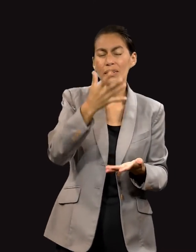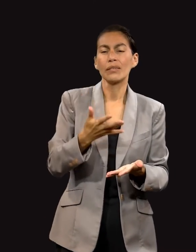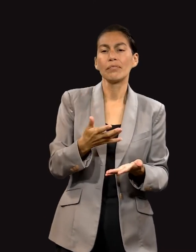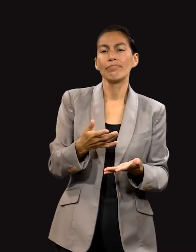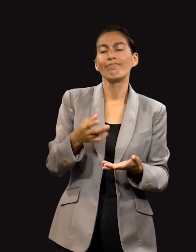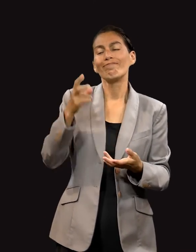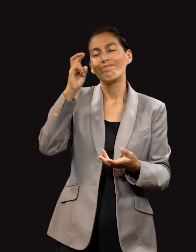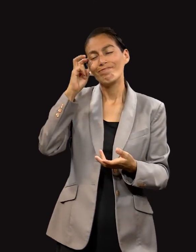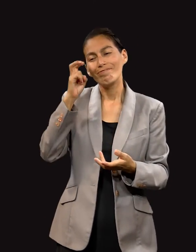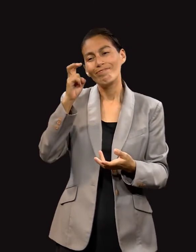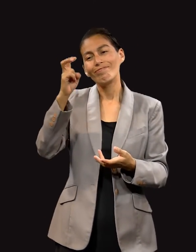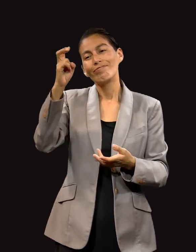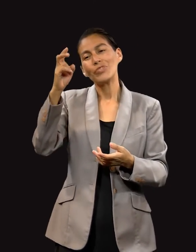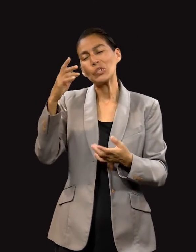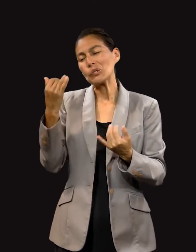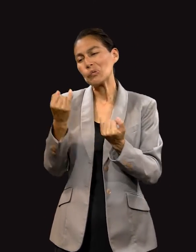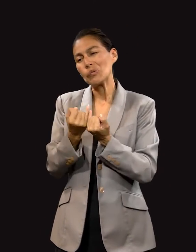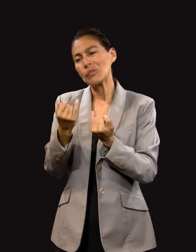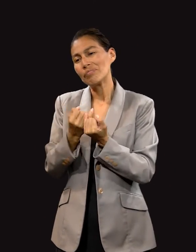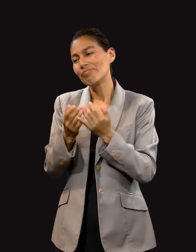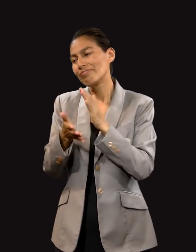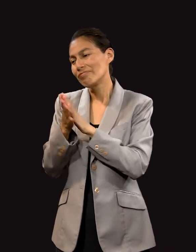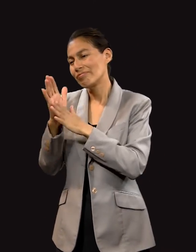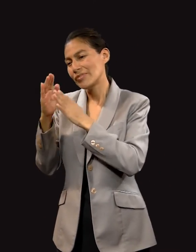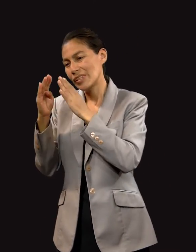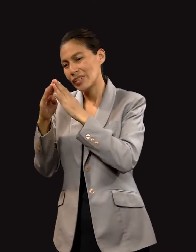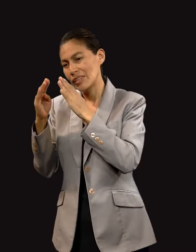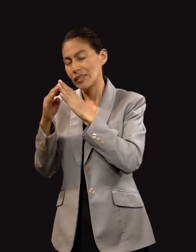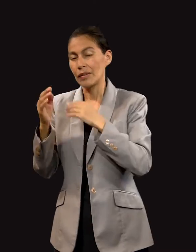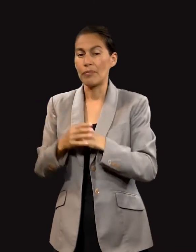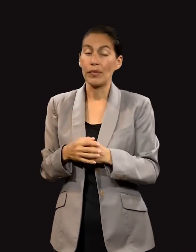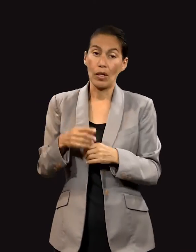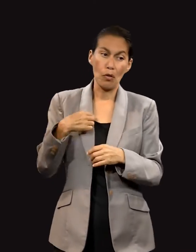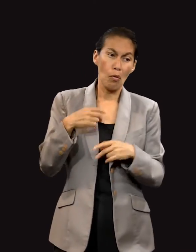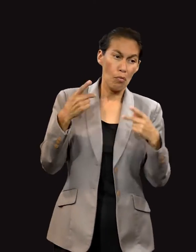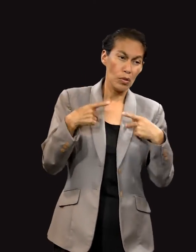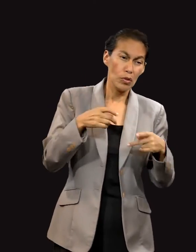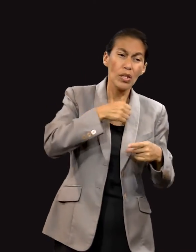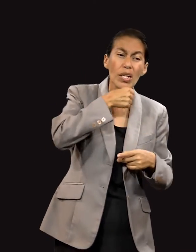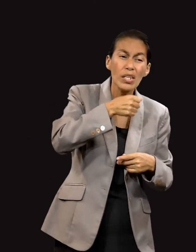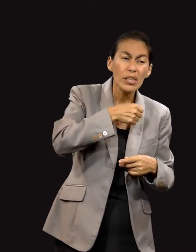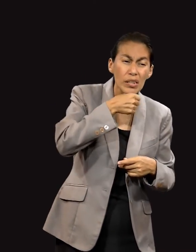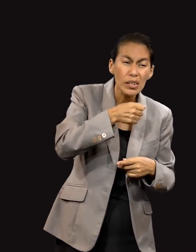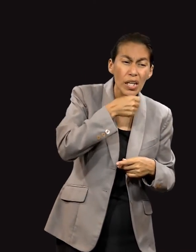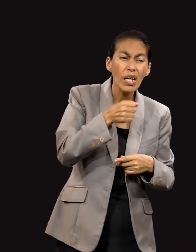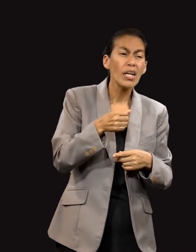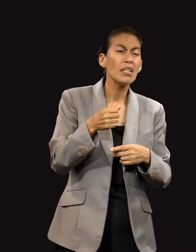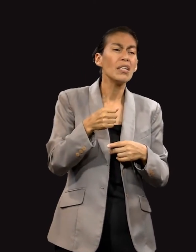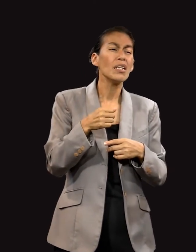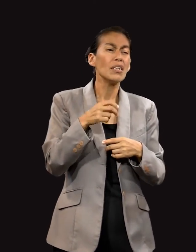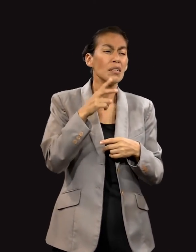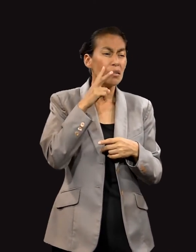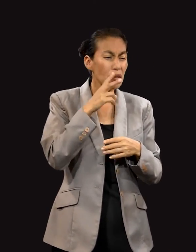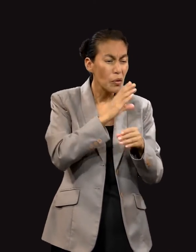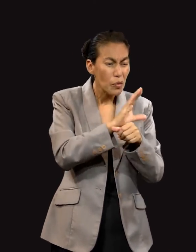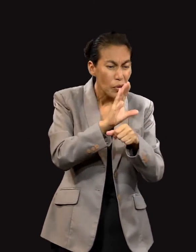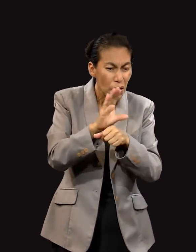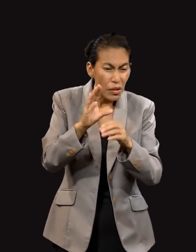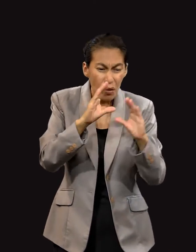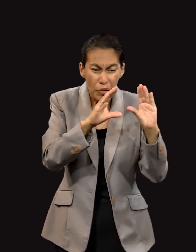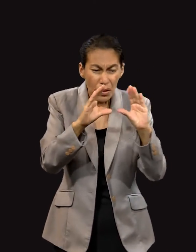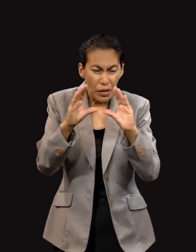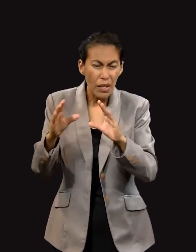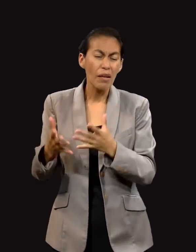yo cuidaba a personas enfermas mayores y yo siempre anhelaba que esta persona fuera mi madre. O yo le decía,